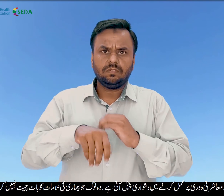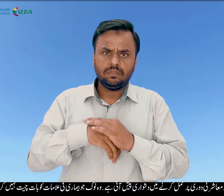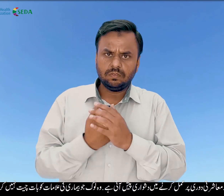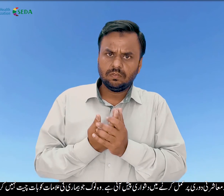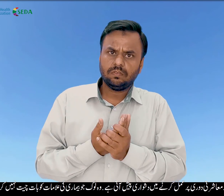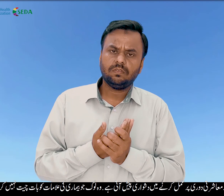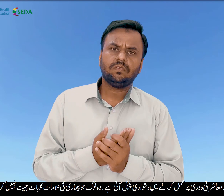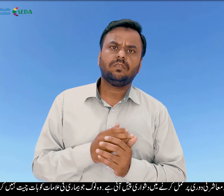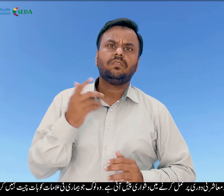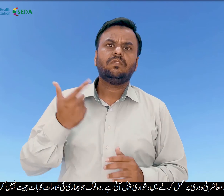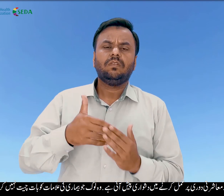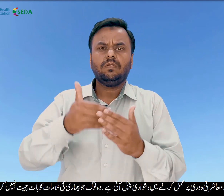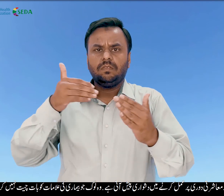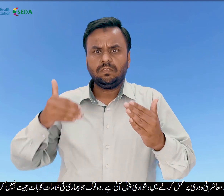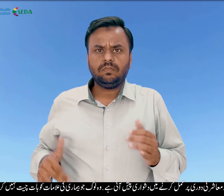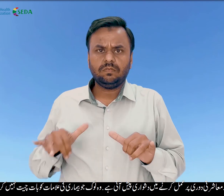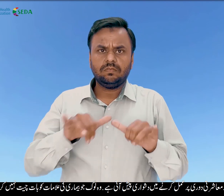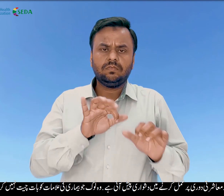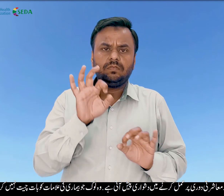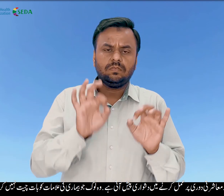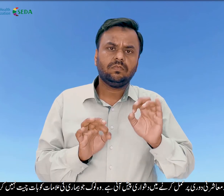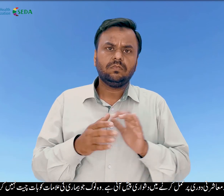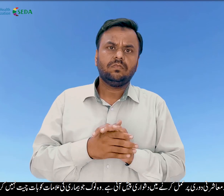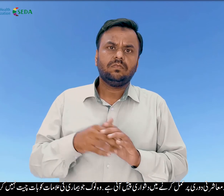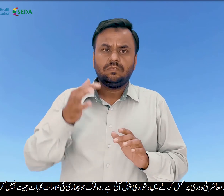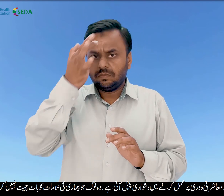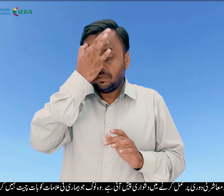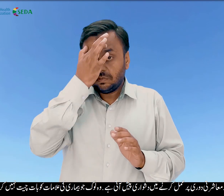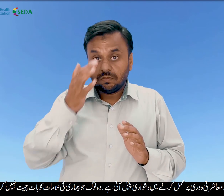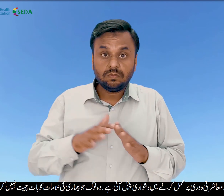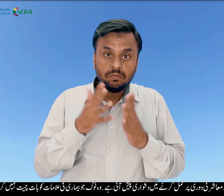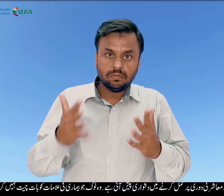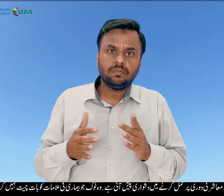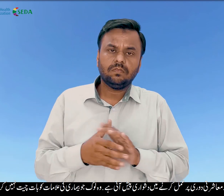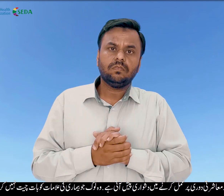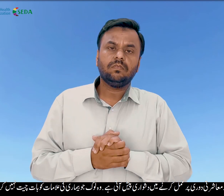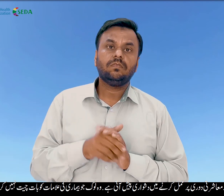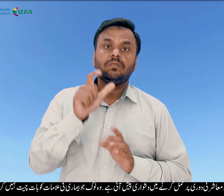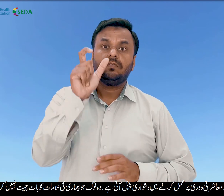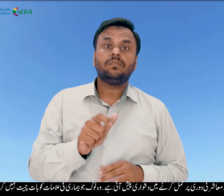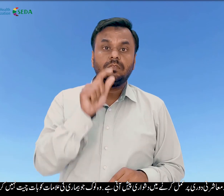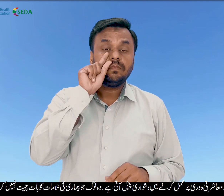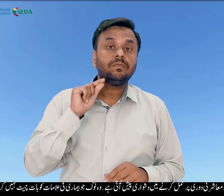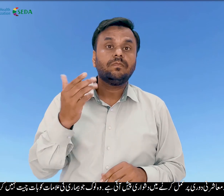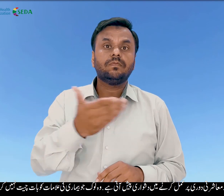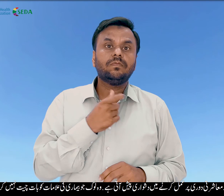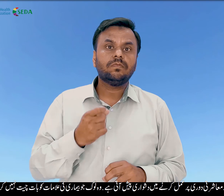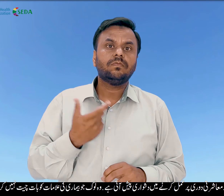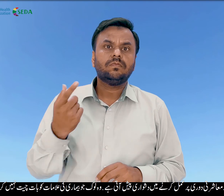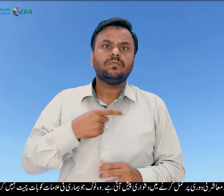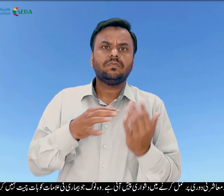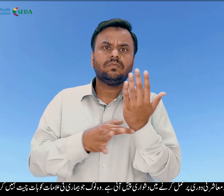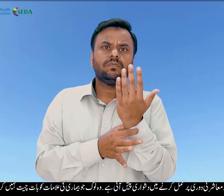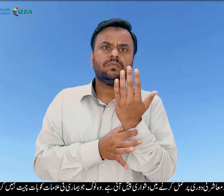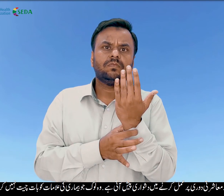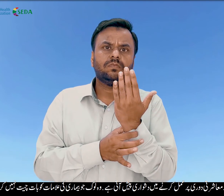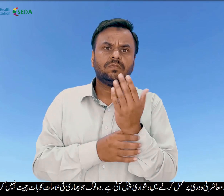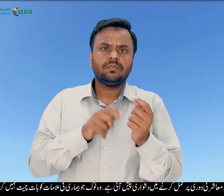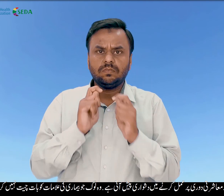ہاتھ دھونے اور معاشرتی دوری پر عمل کرنے میں دشواری پیش آتی ہے، وہ لوگ جو بیماری کی علامات کی